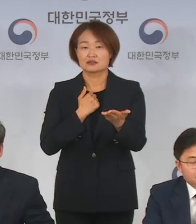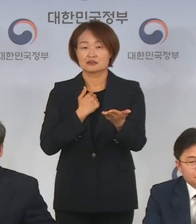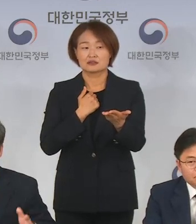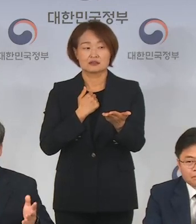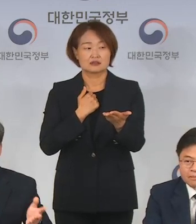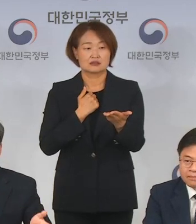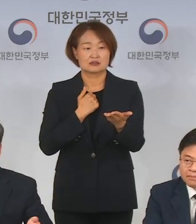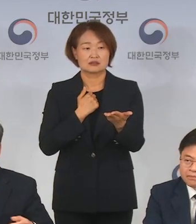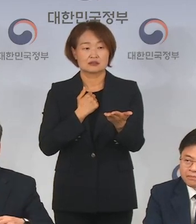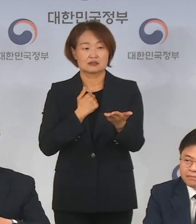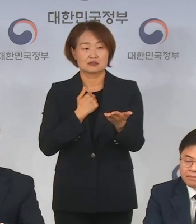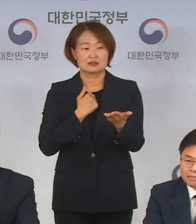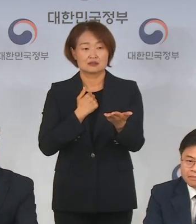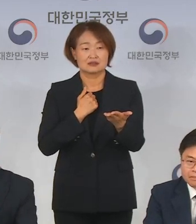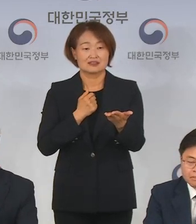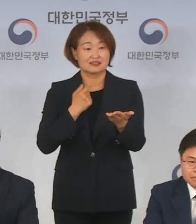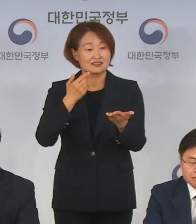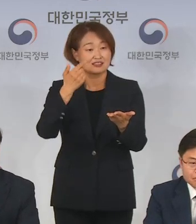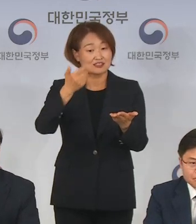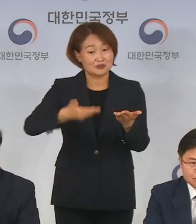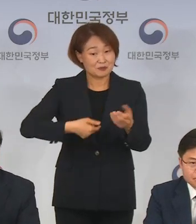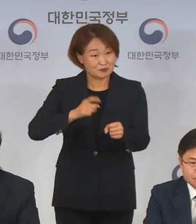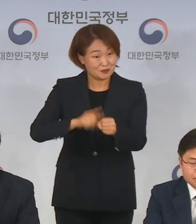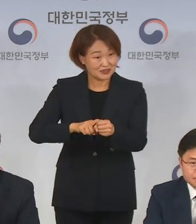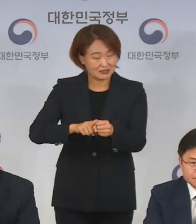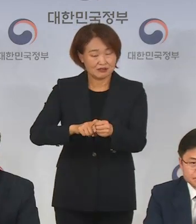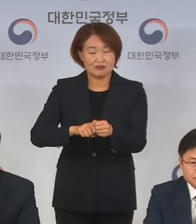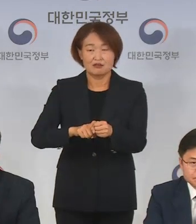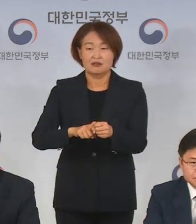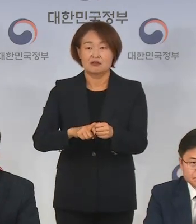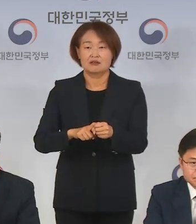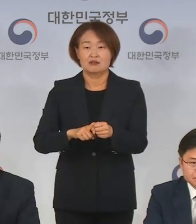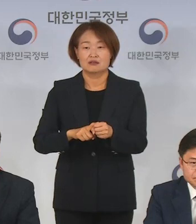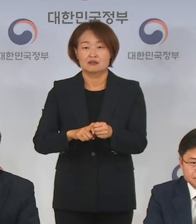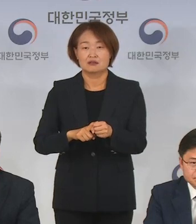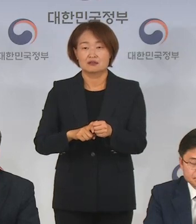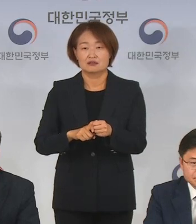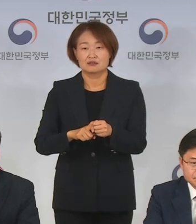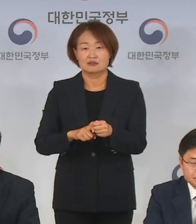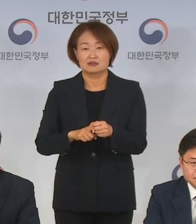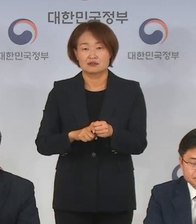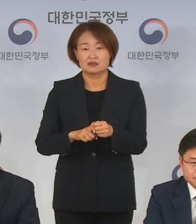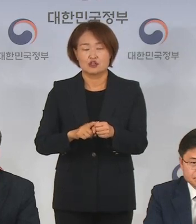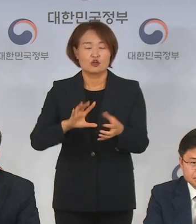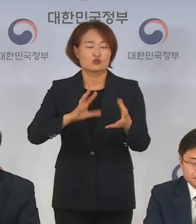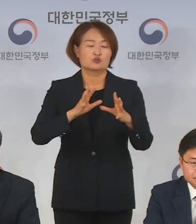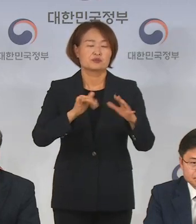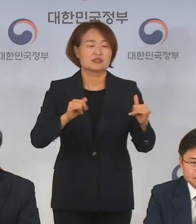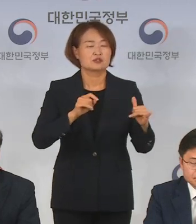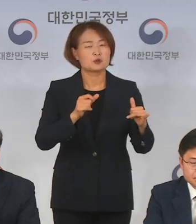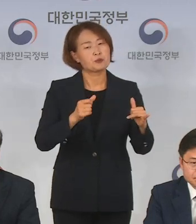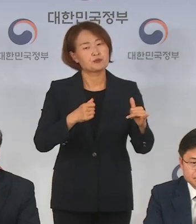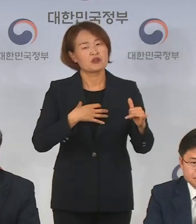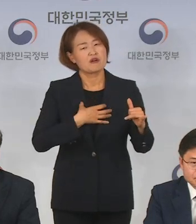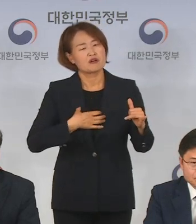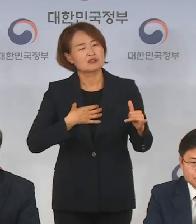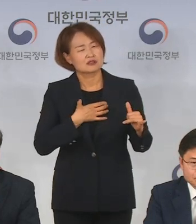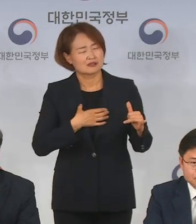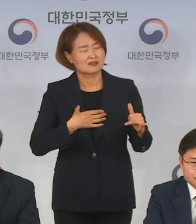아마 그 지금 기자분께서 질문하시는 그 취지는 가서 그런 것들이 국민들께 오히려